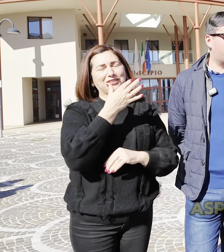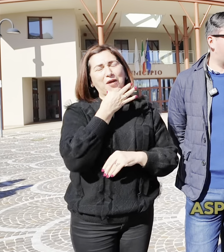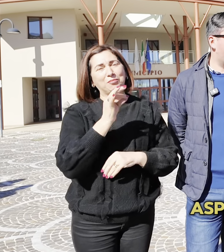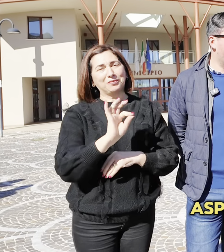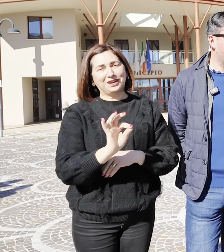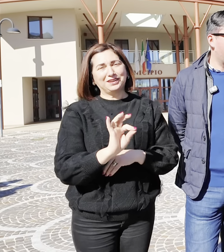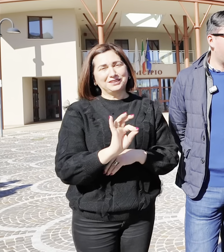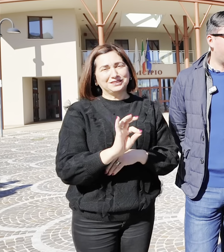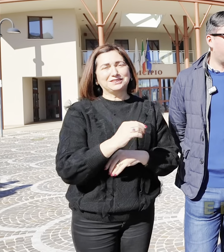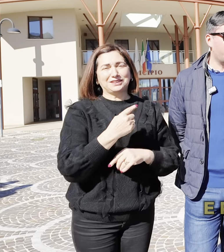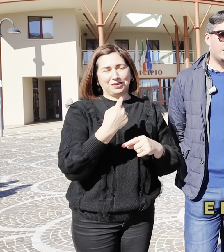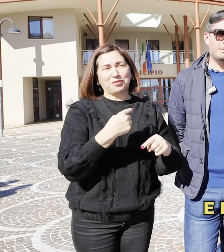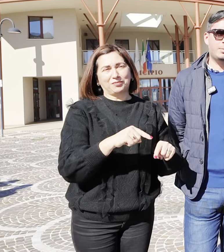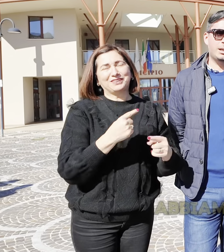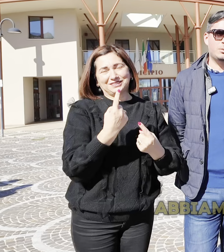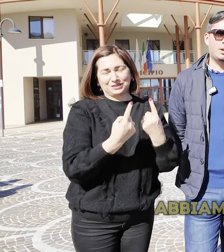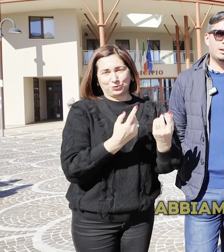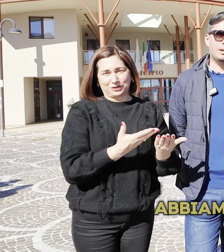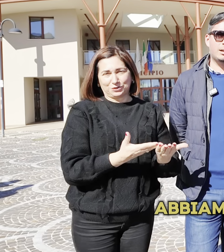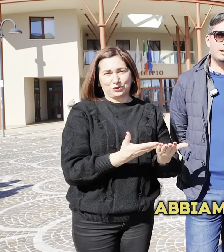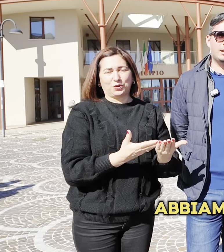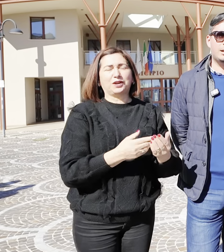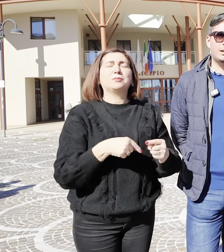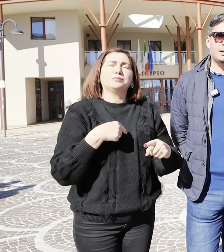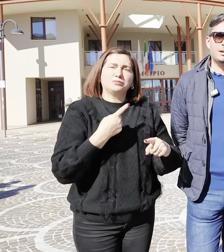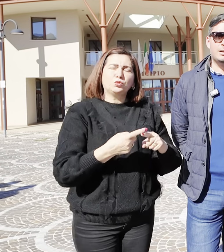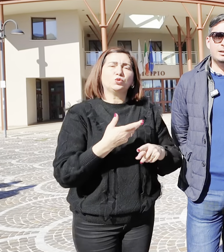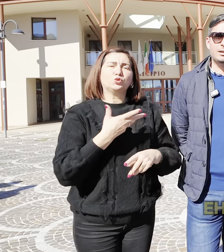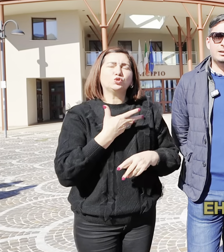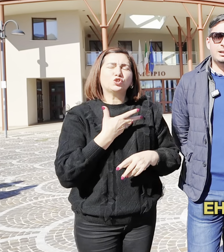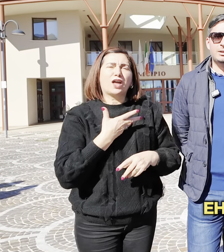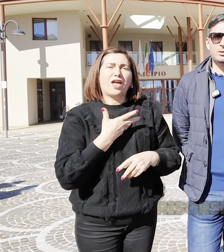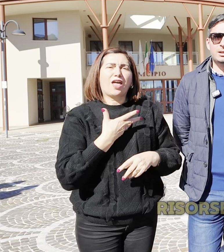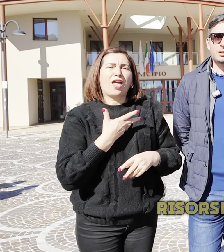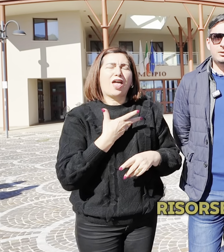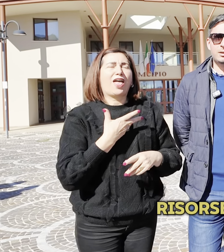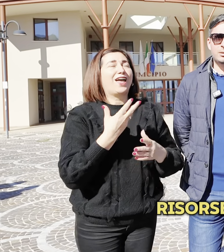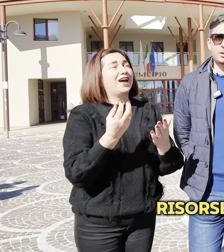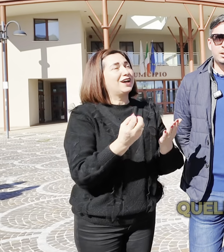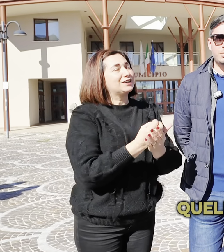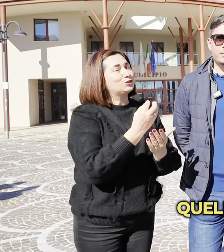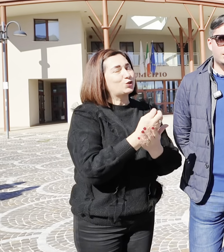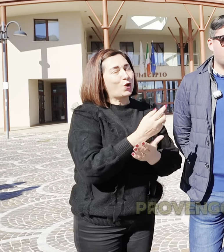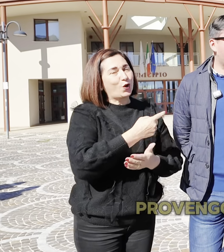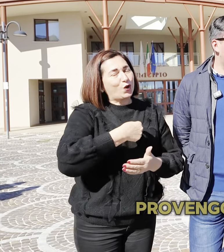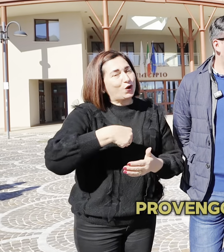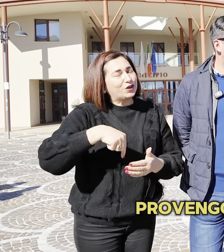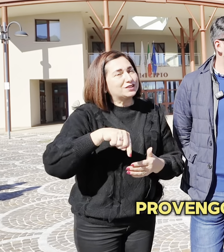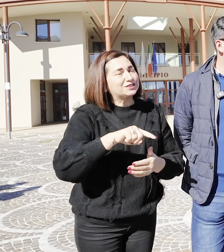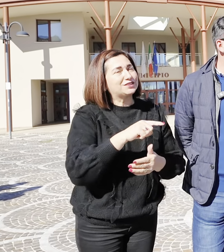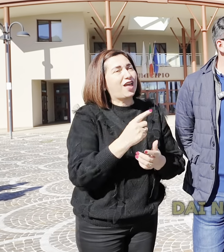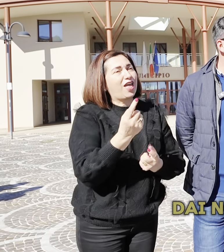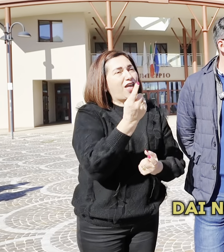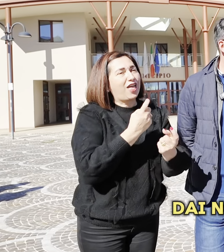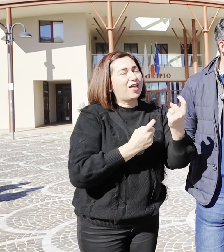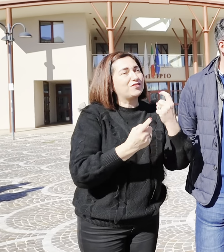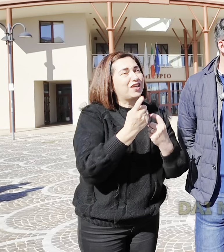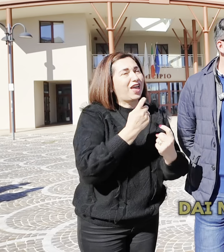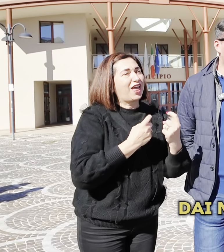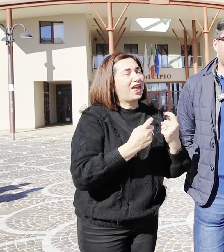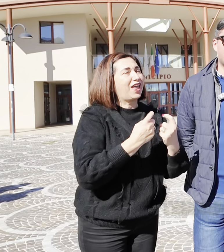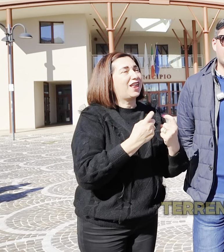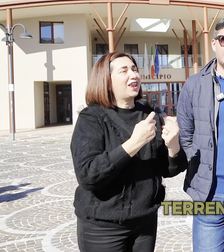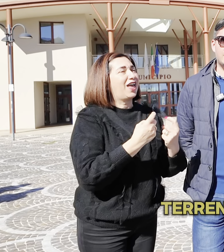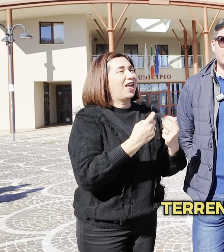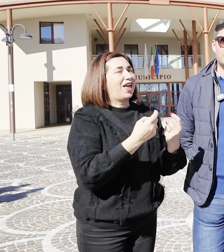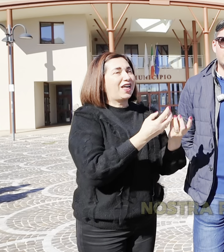questo aspetto. E poi abbiamo anche le risorse nostre, quelle che provengono dai